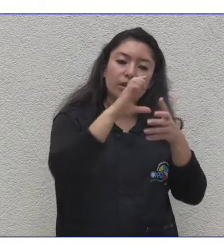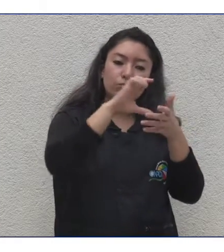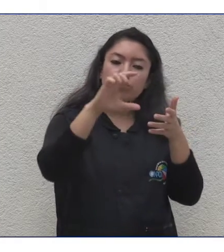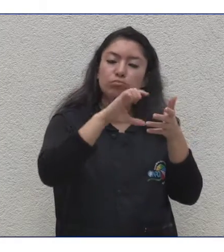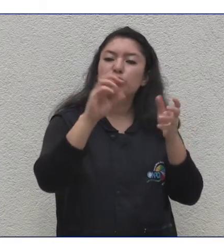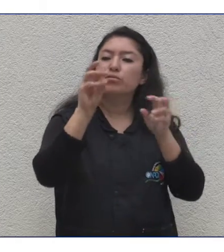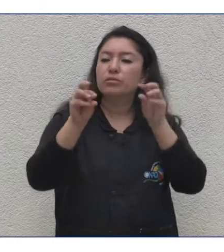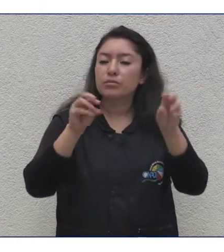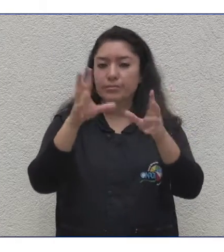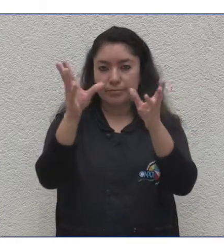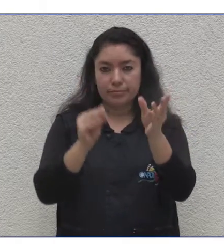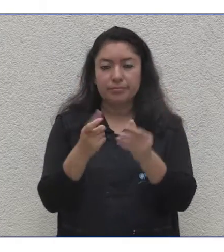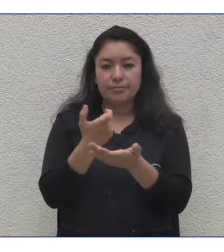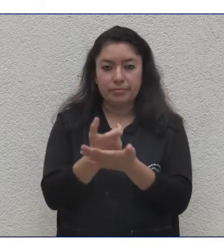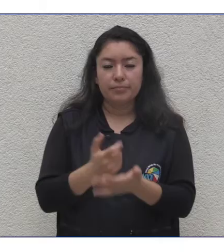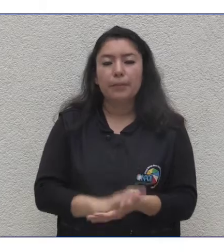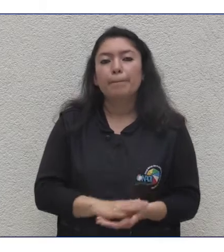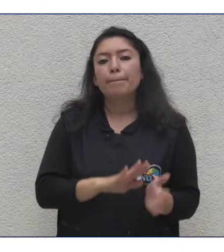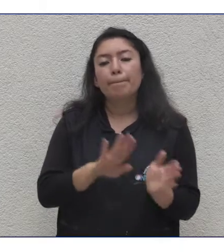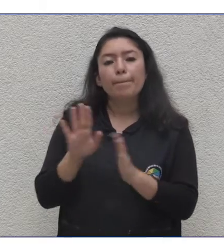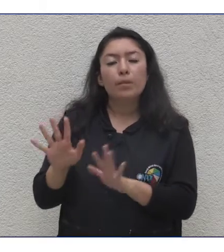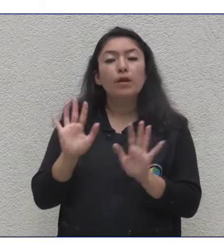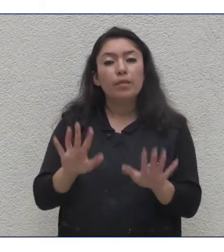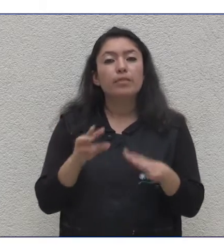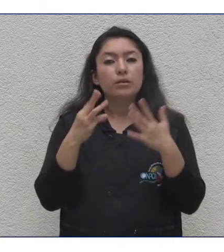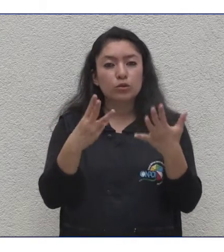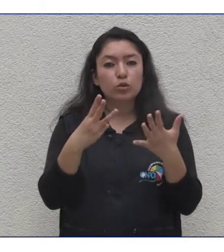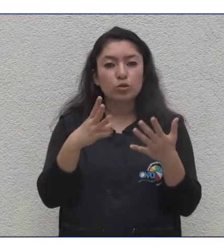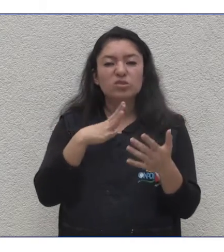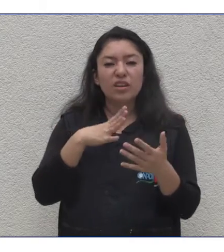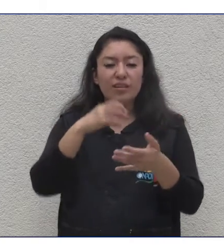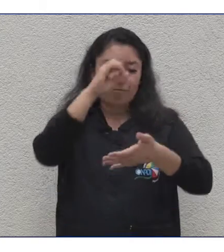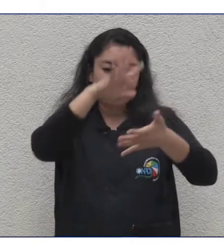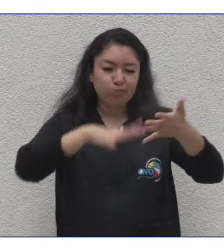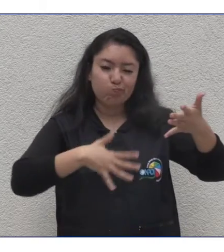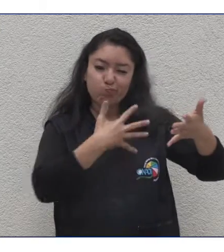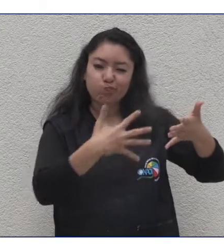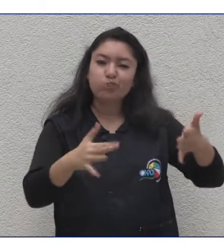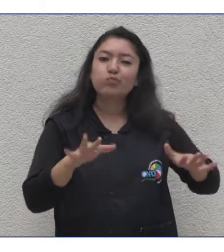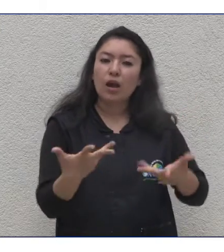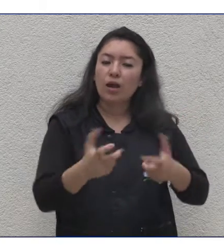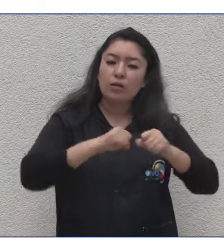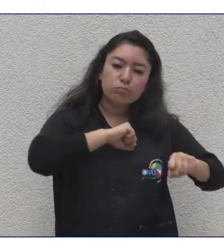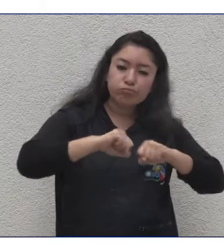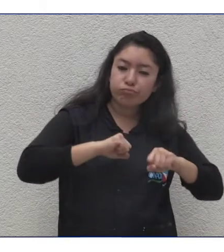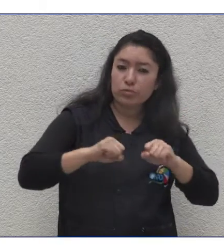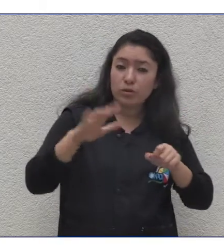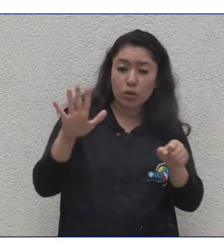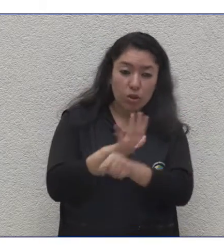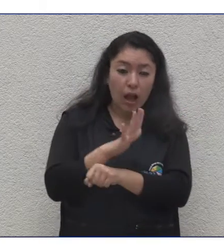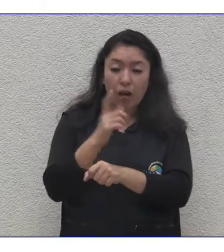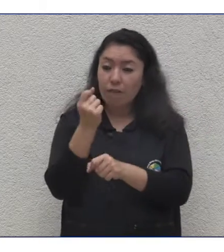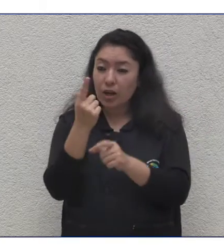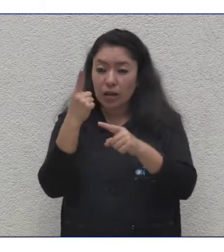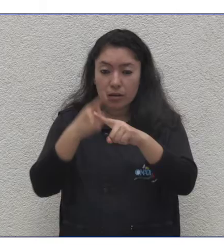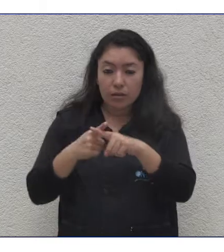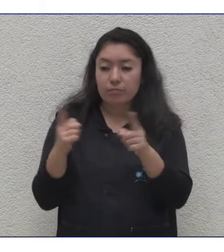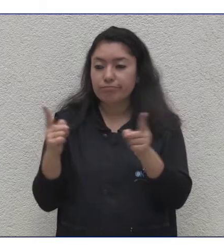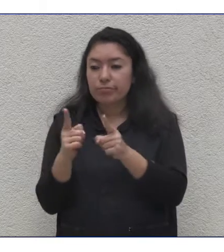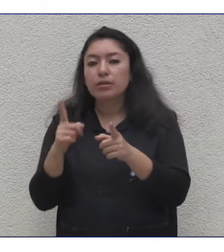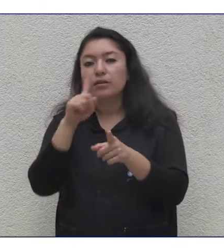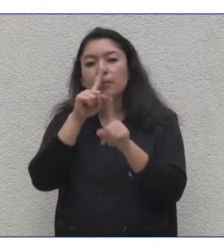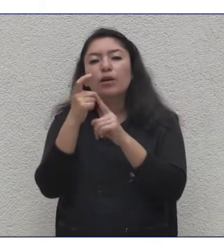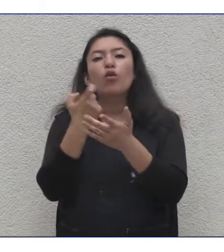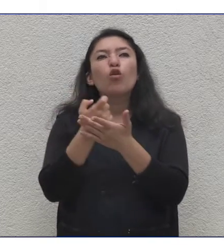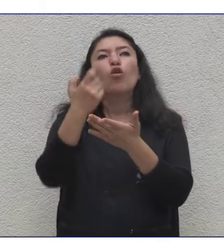fueron precalificadas. 18. El listado de las obras en ejecución o ejecutadas total o parcialmente con